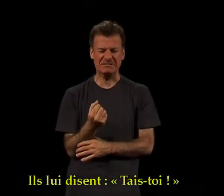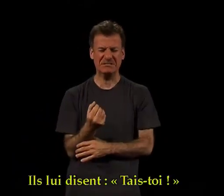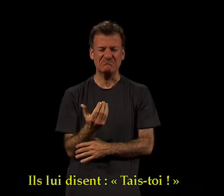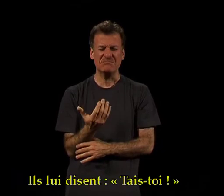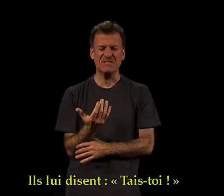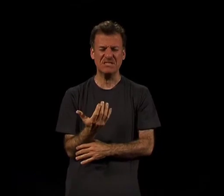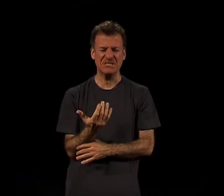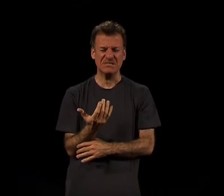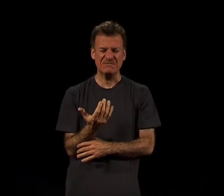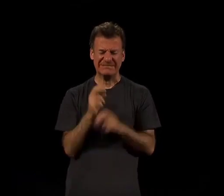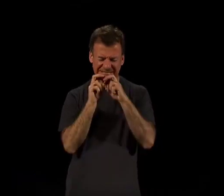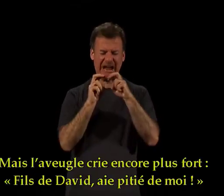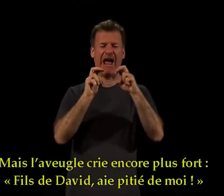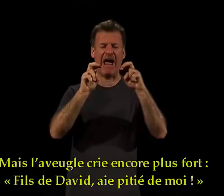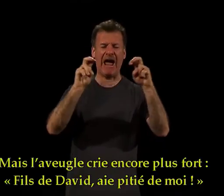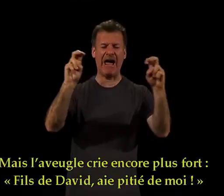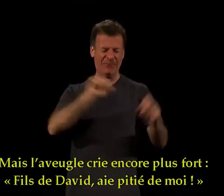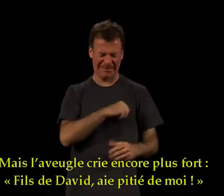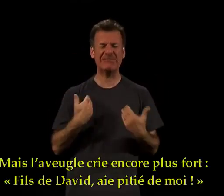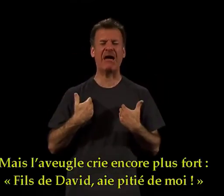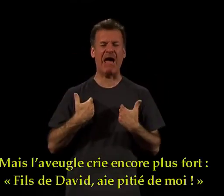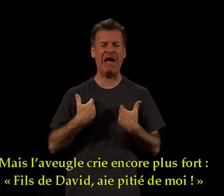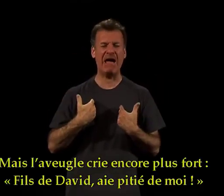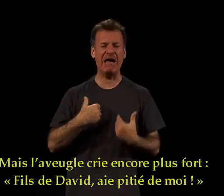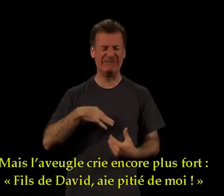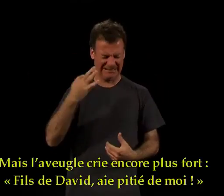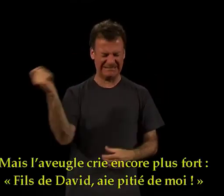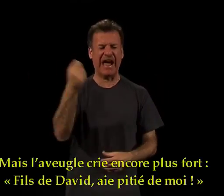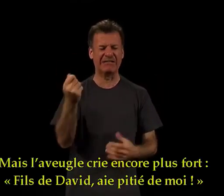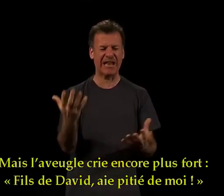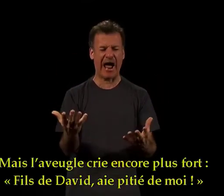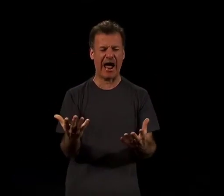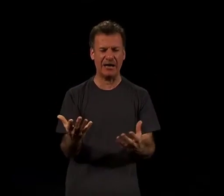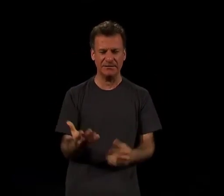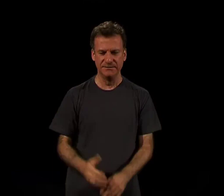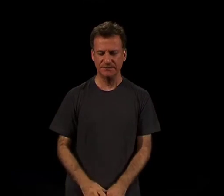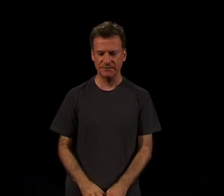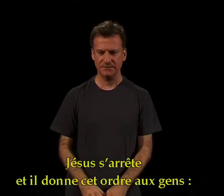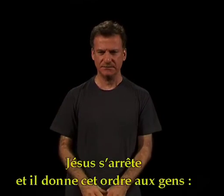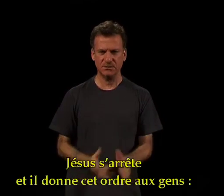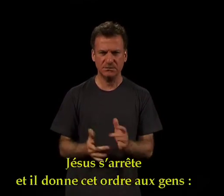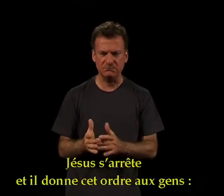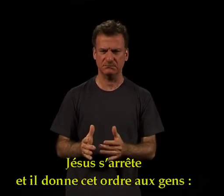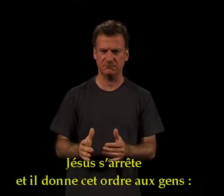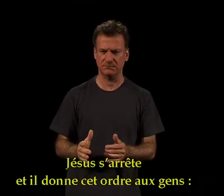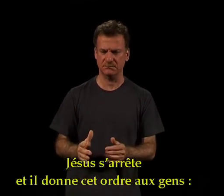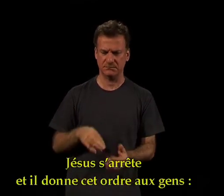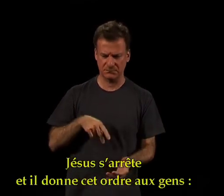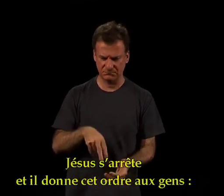« Tais-toi ! » Mais l'aveugle crie encore plus fort « Fils de David, aies pitié de moi ! » Jésus s